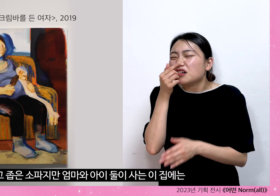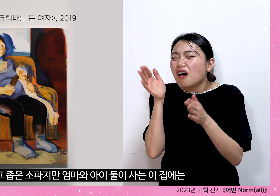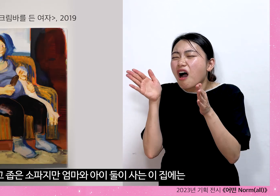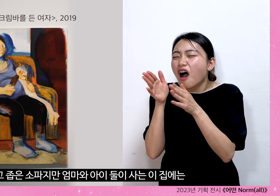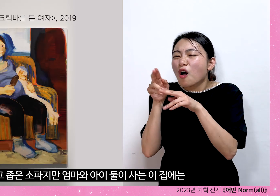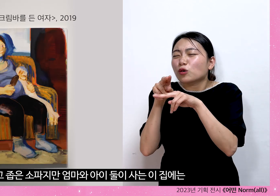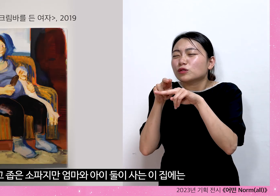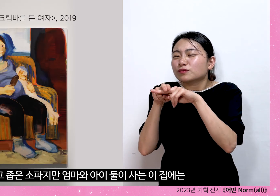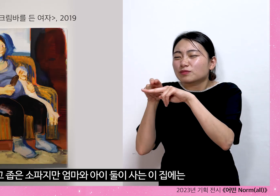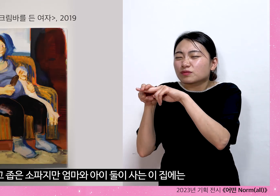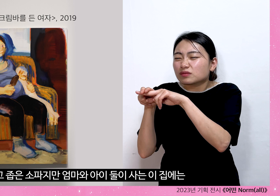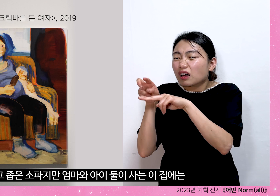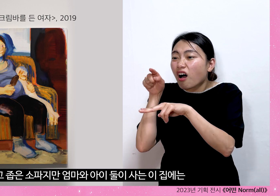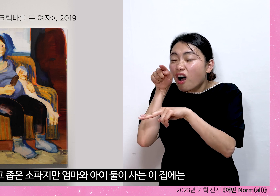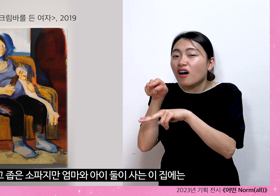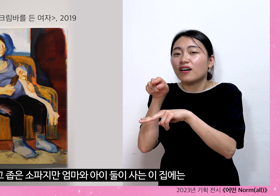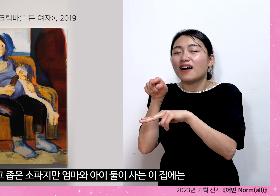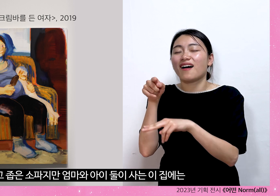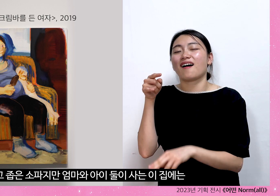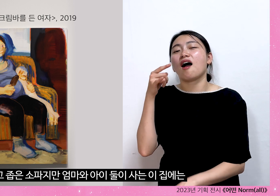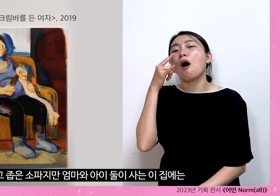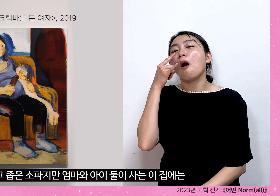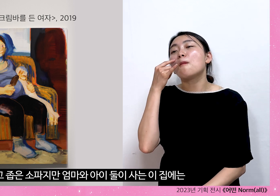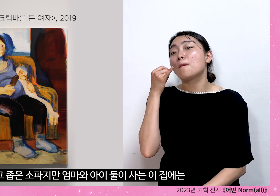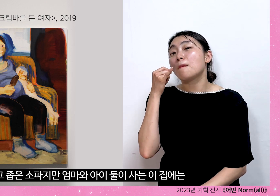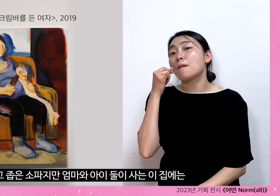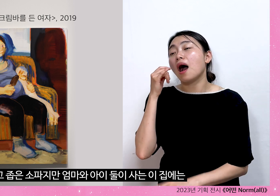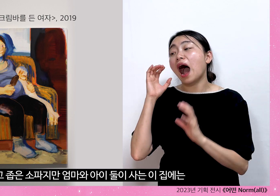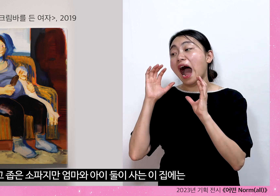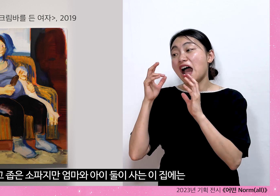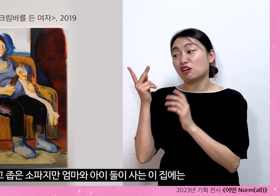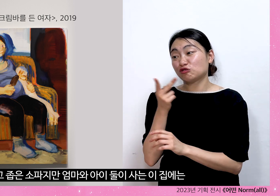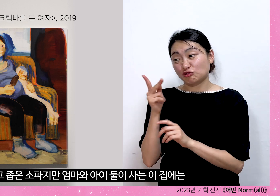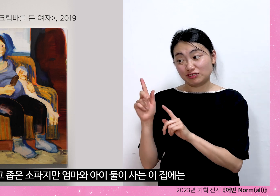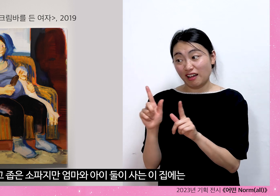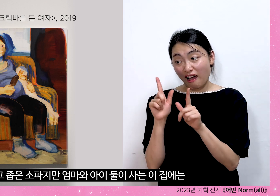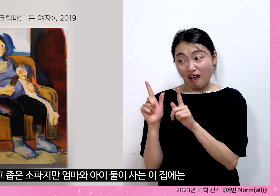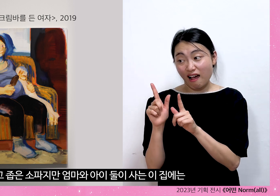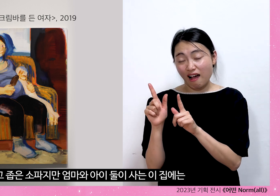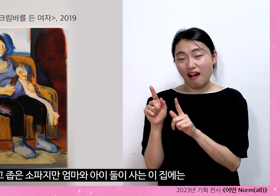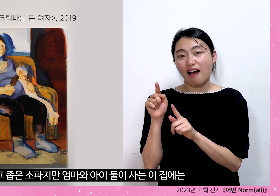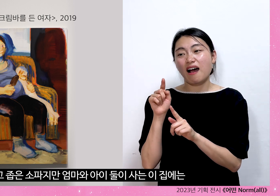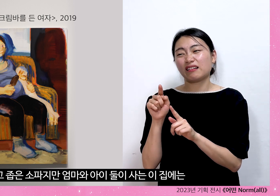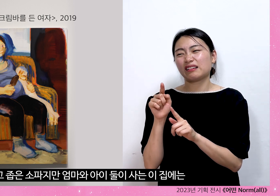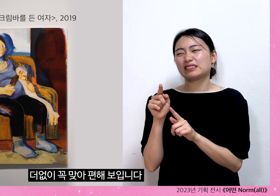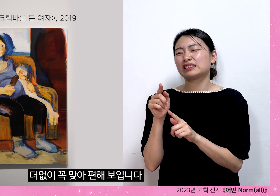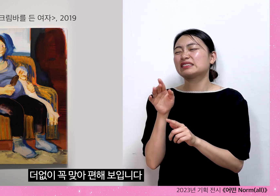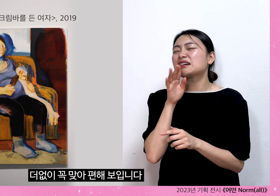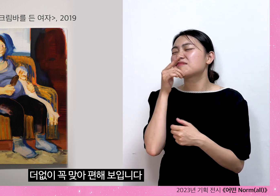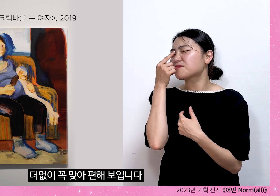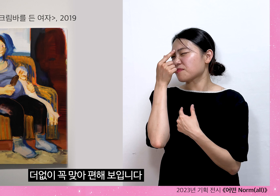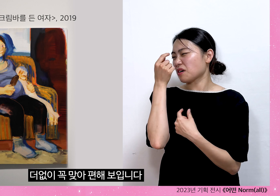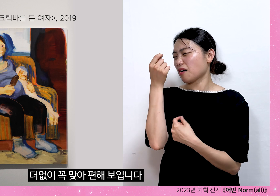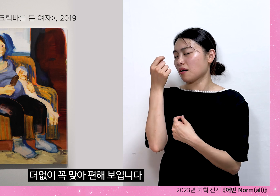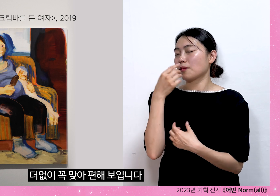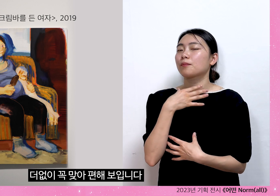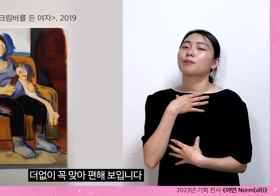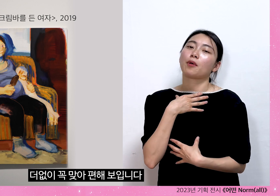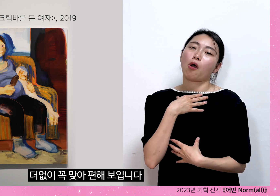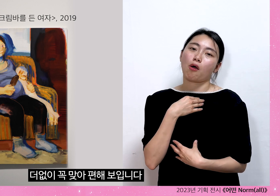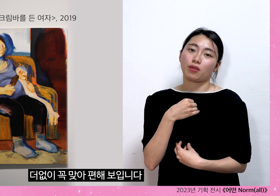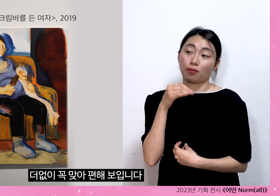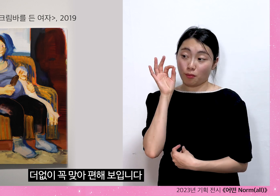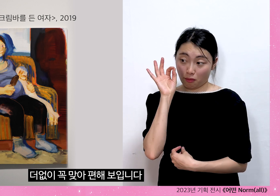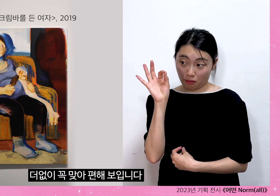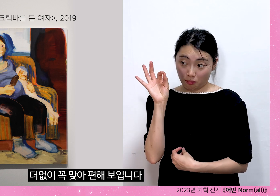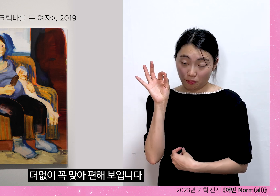작고 좁은 소파지만 엄마와 아이 둘이 사는 이 집에는 더없이 꼭 맞아